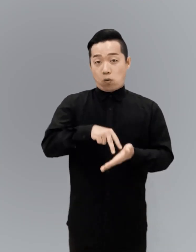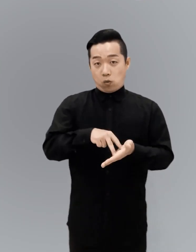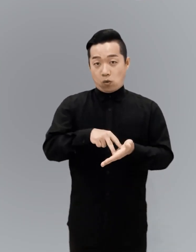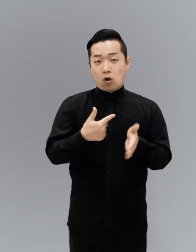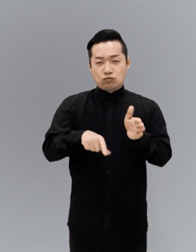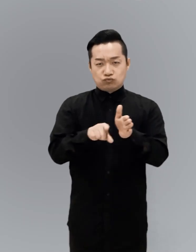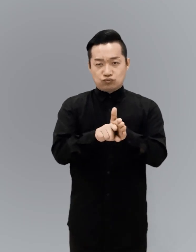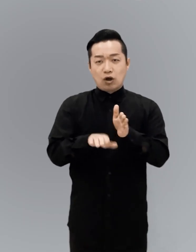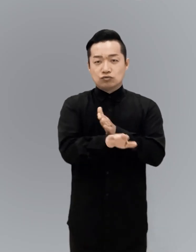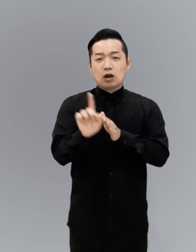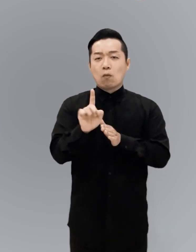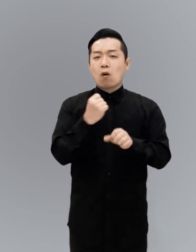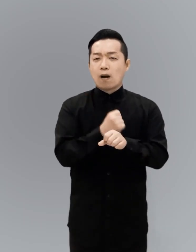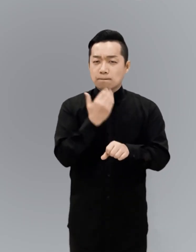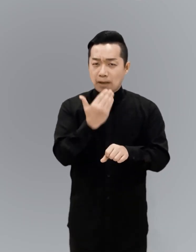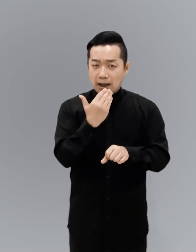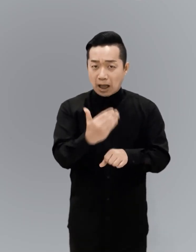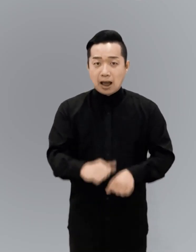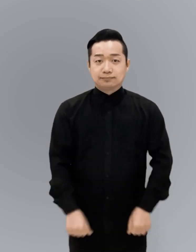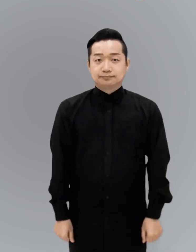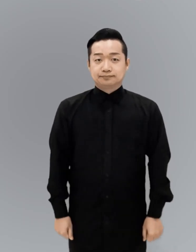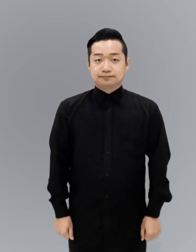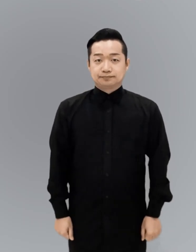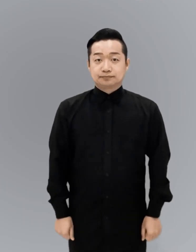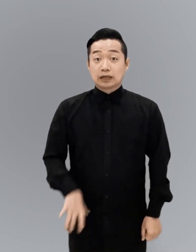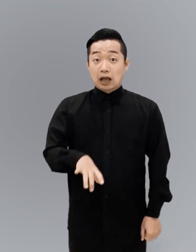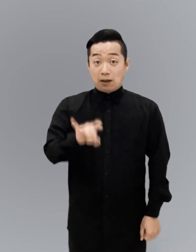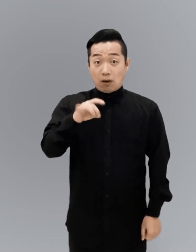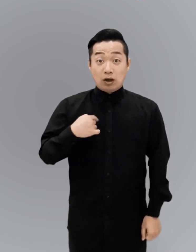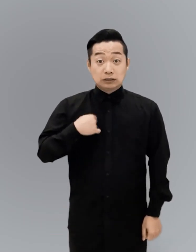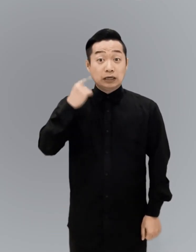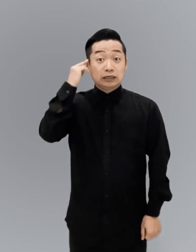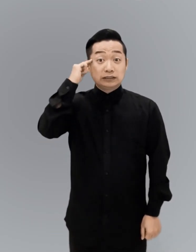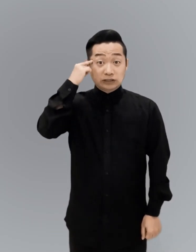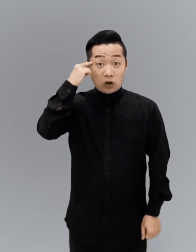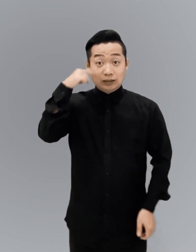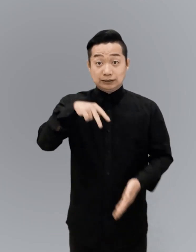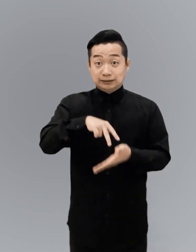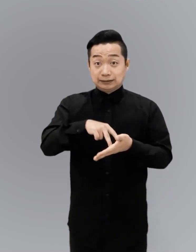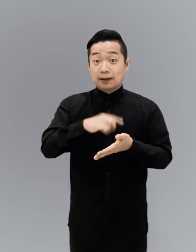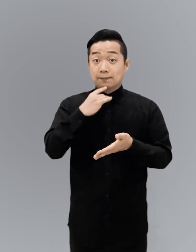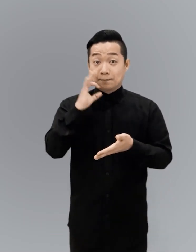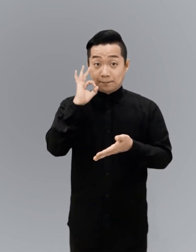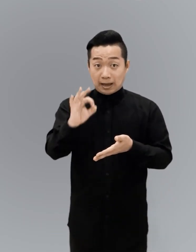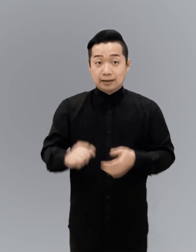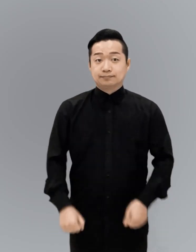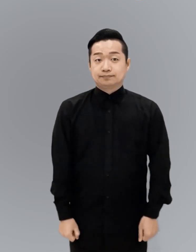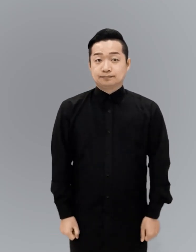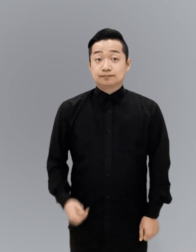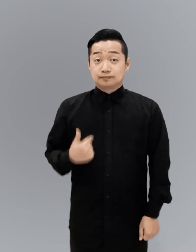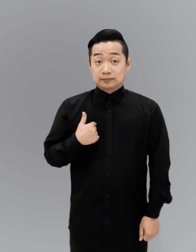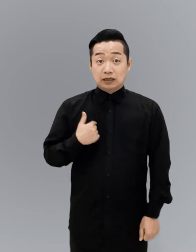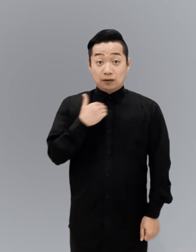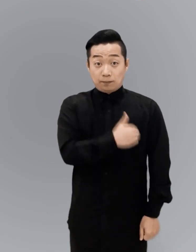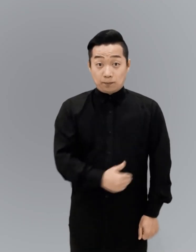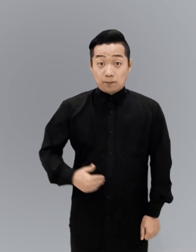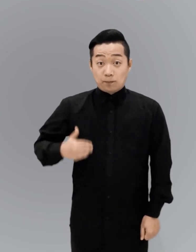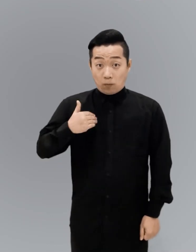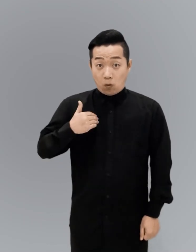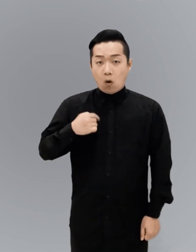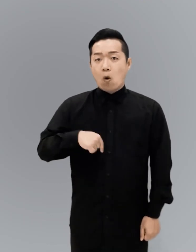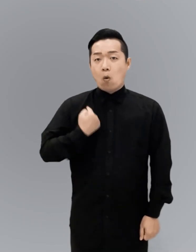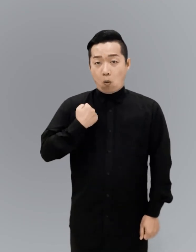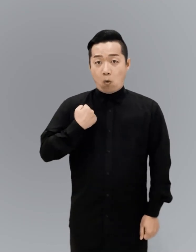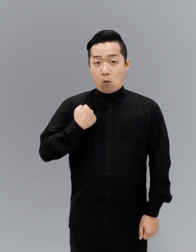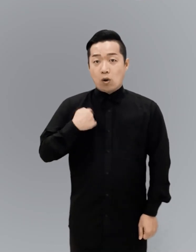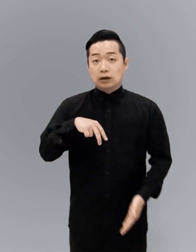스스로 서기 위해 우리는 무엇을 할 수 있을까요? 우선 제가 정신적으로만 보았을 때에는 제가